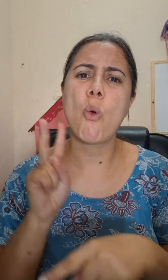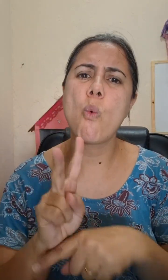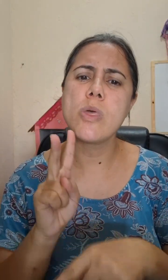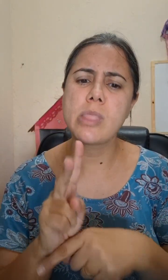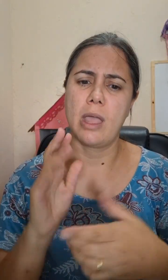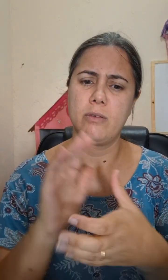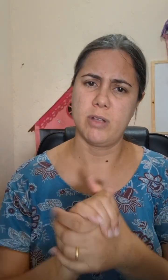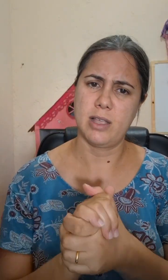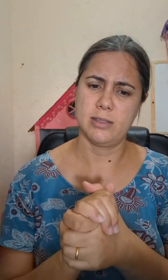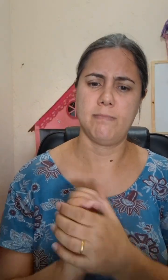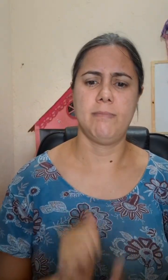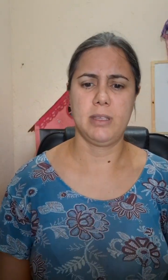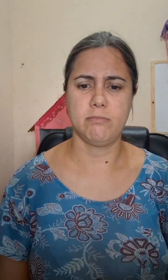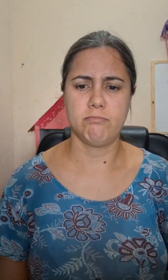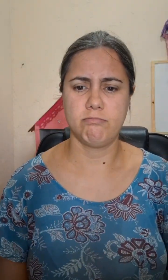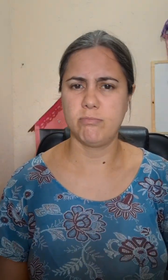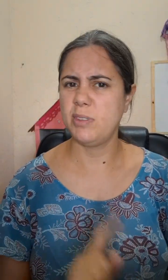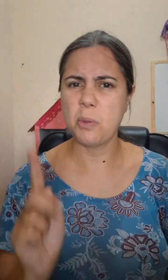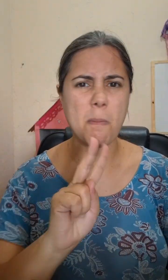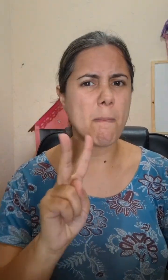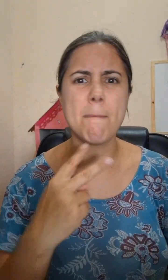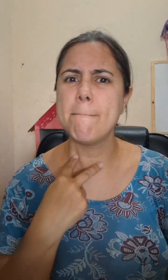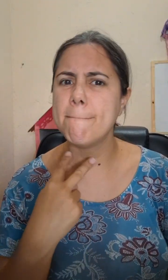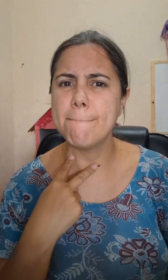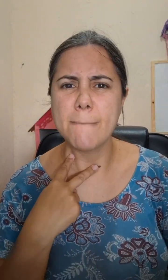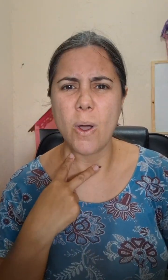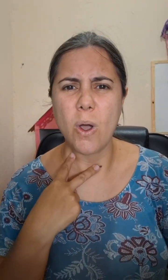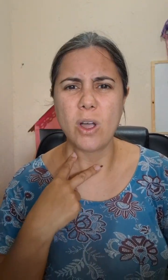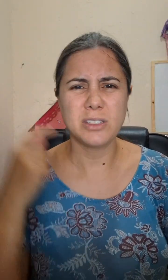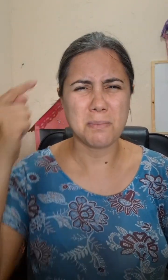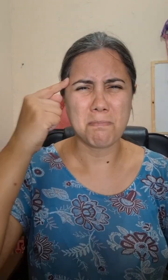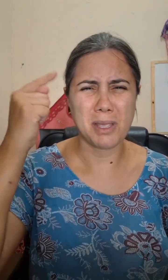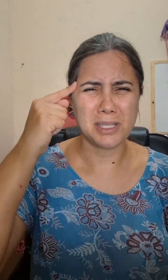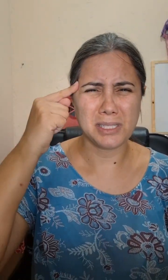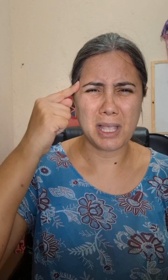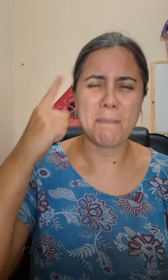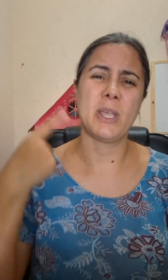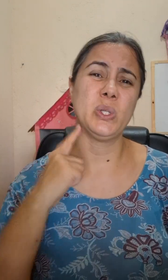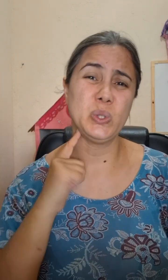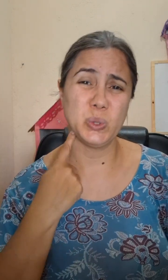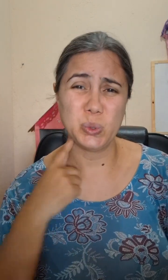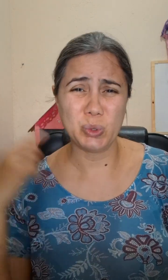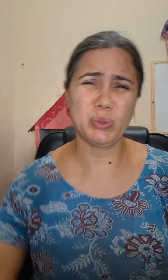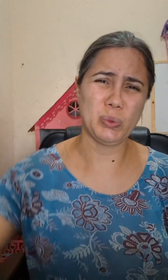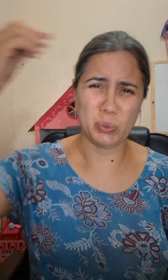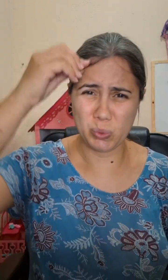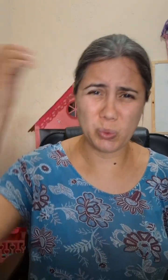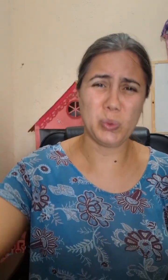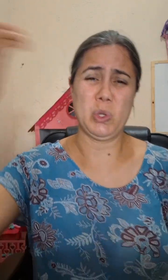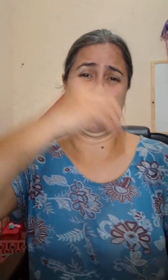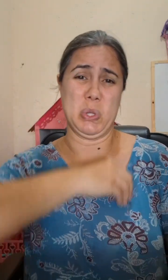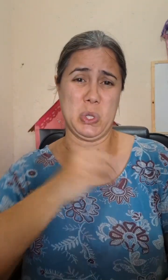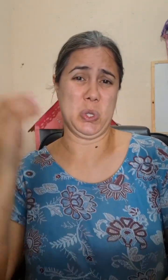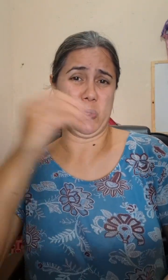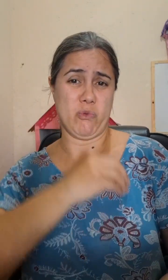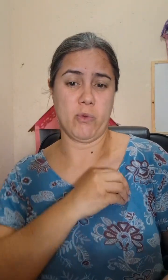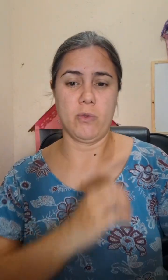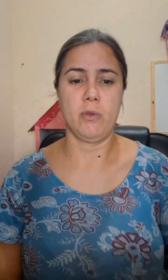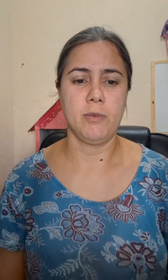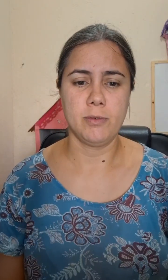profanos contaminem a mente e o coração, dividindo aquilo que Deus uniu, separando, dividindo aquilo que Deus